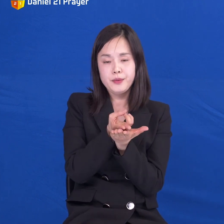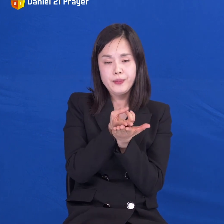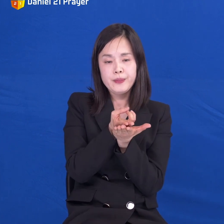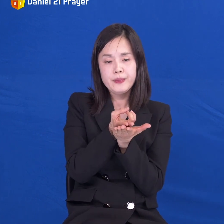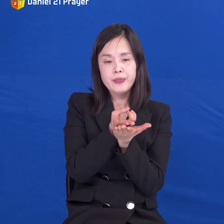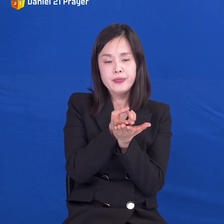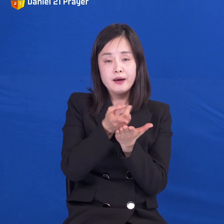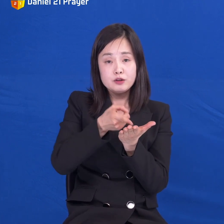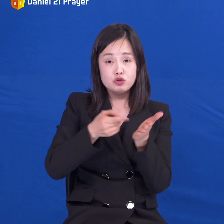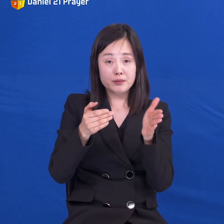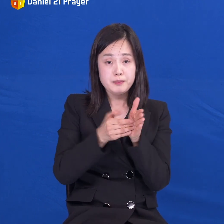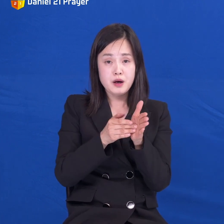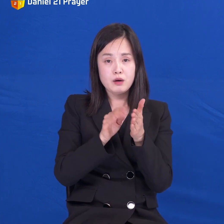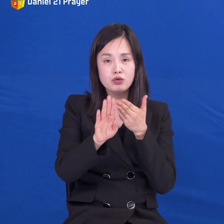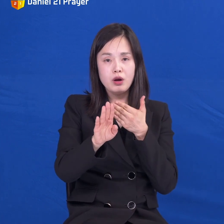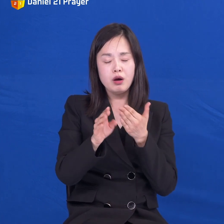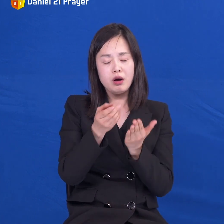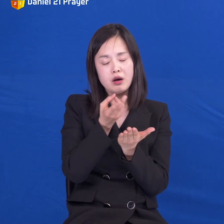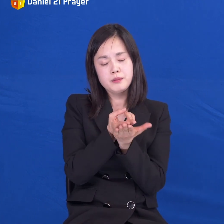진통제를